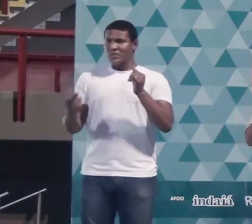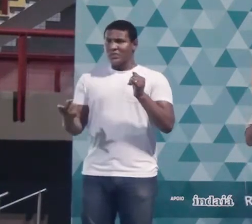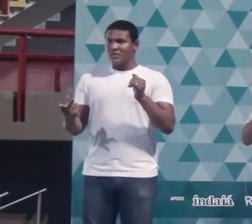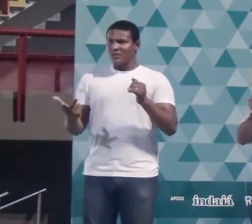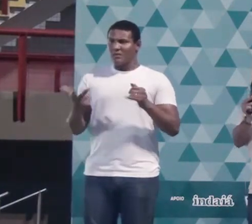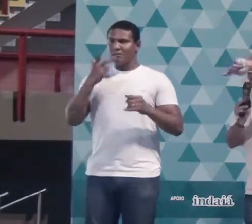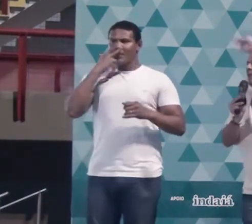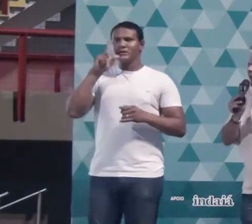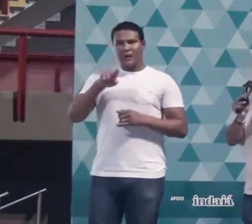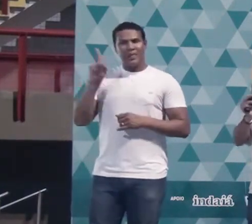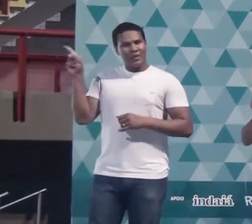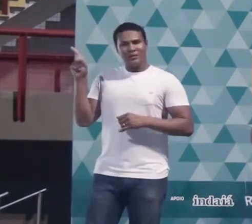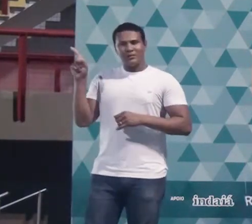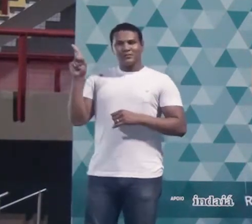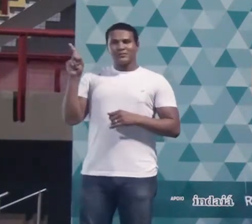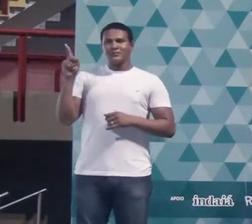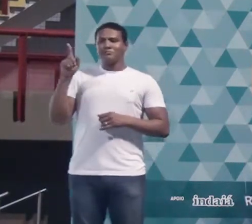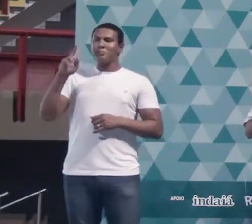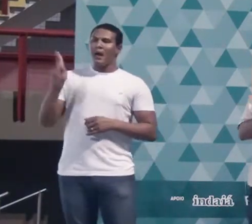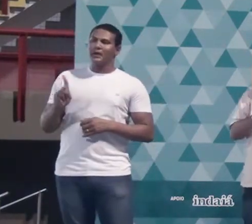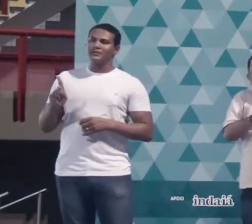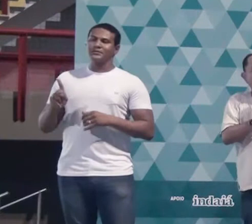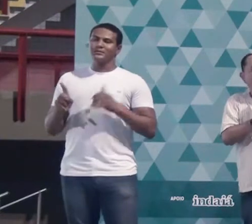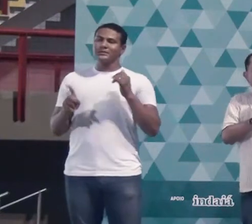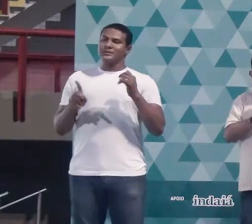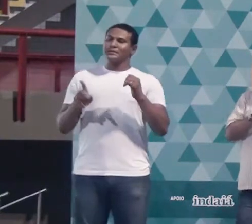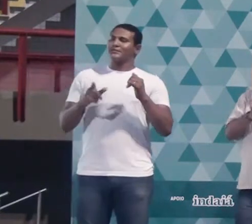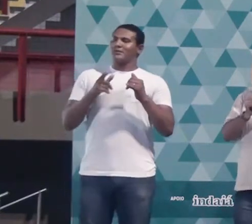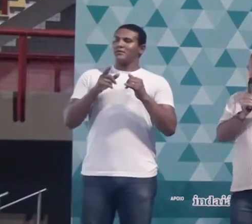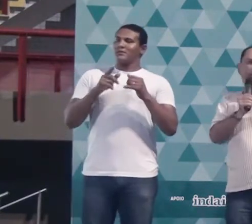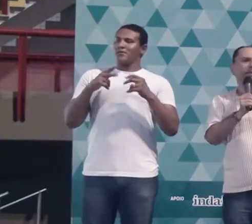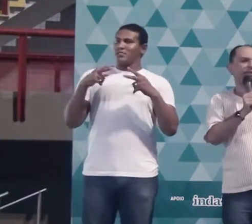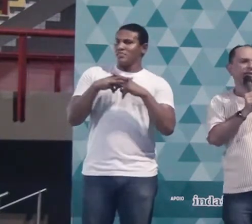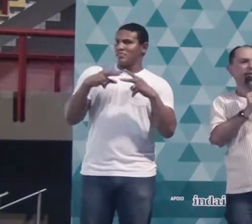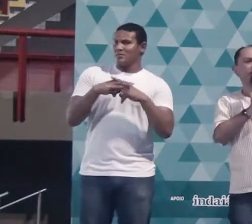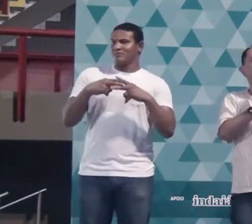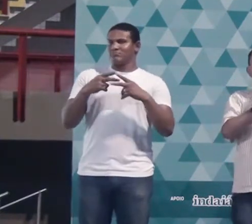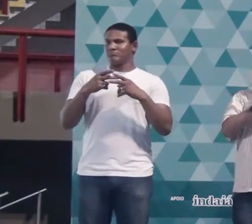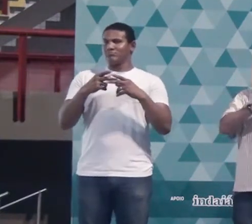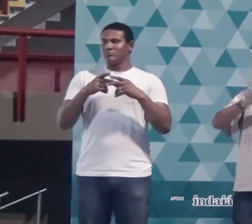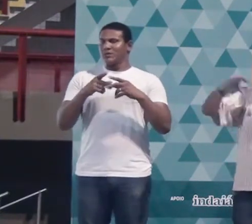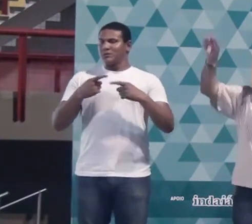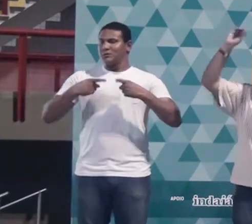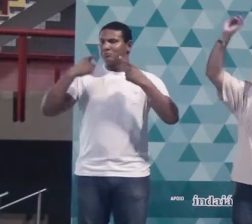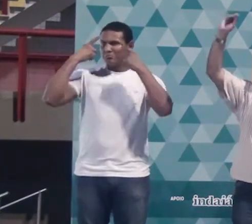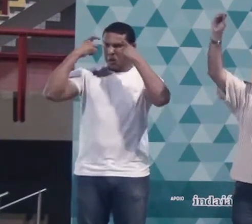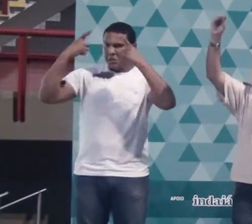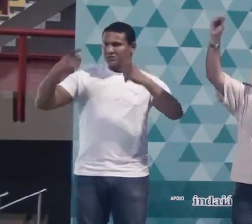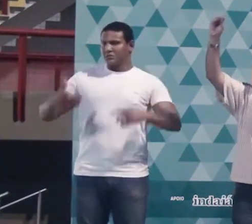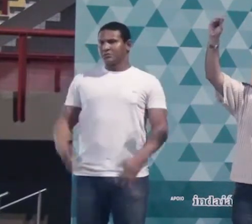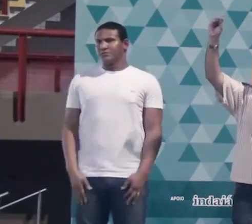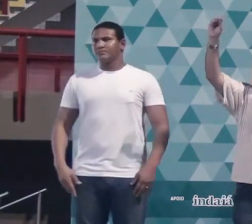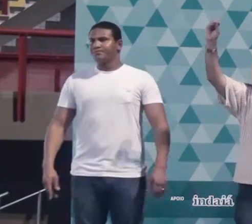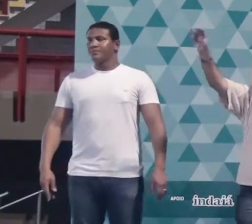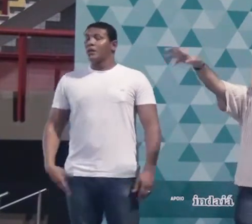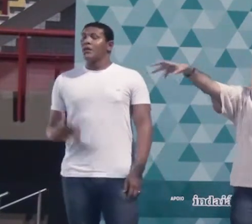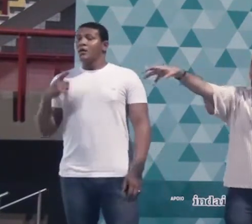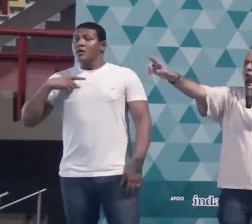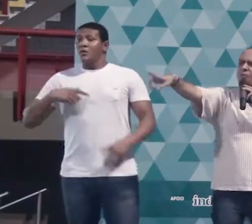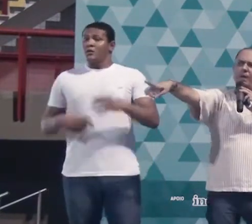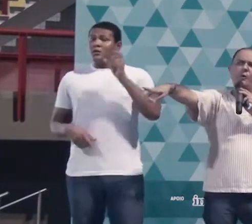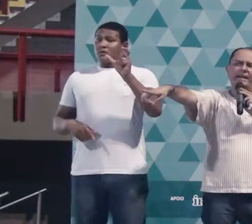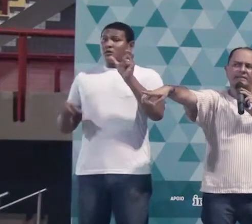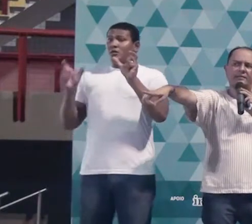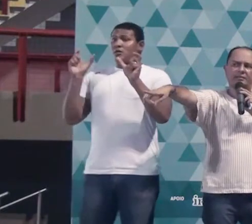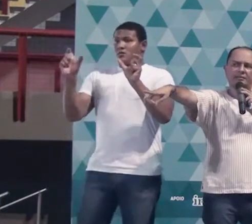Caetano, coqueiro é o antônimo de revólver. Guarda duas palavrinhas, tá? Que você vai precisar muito. Tanto para o